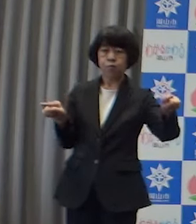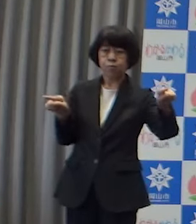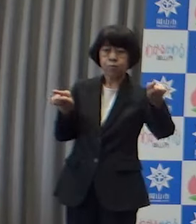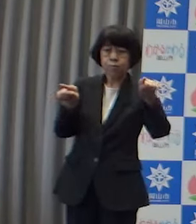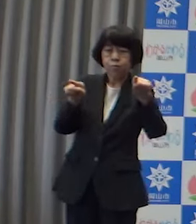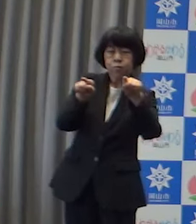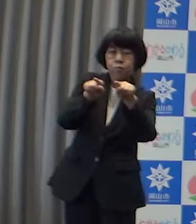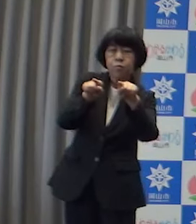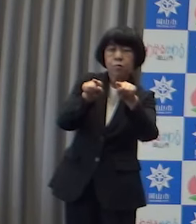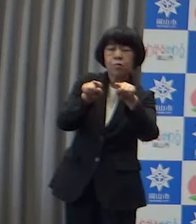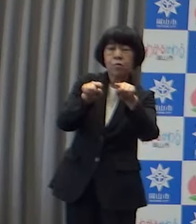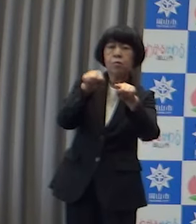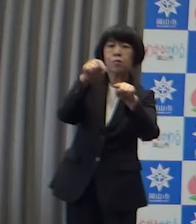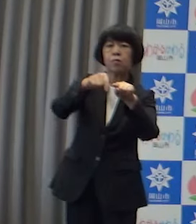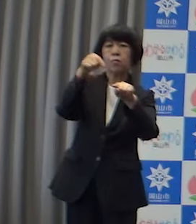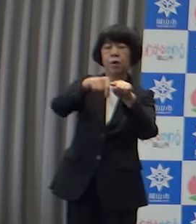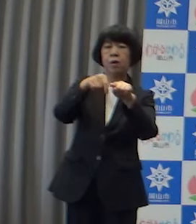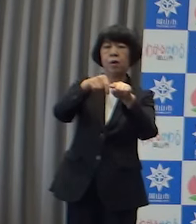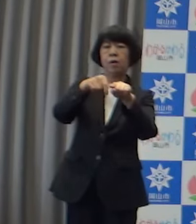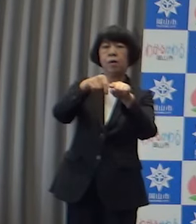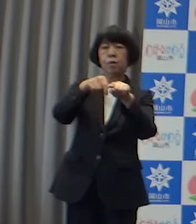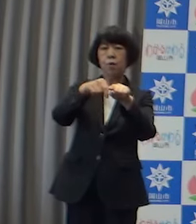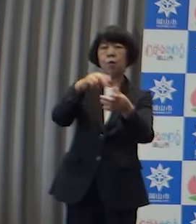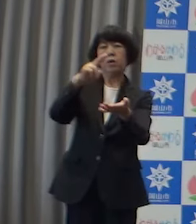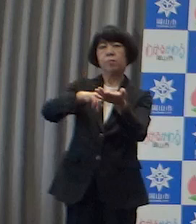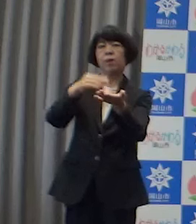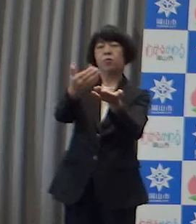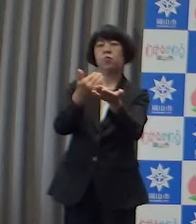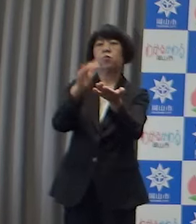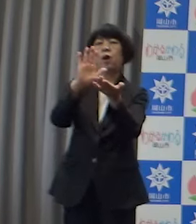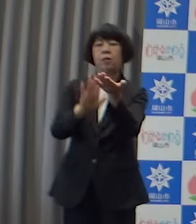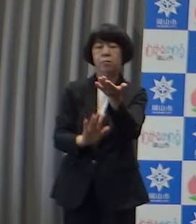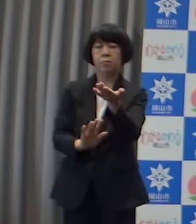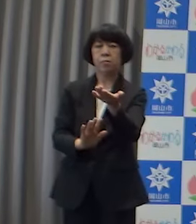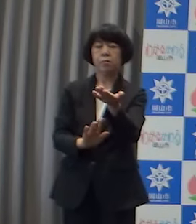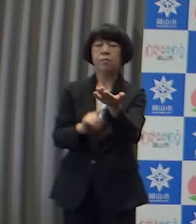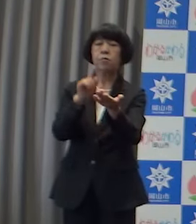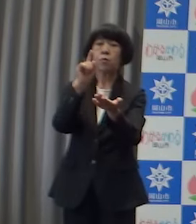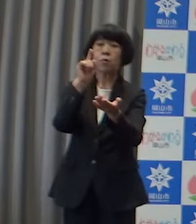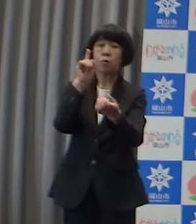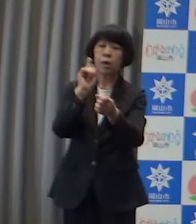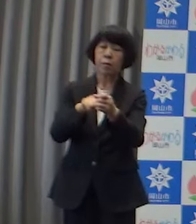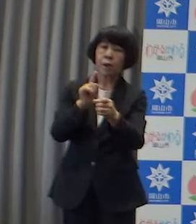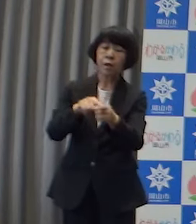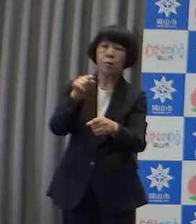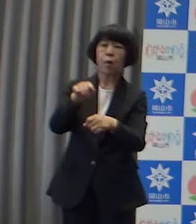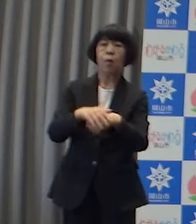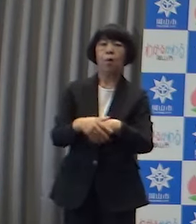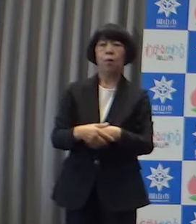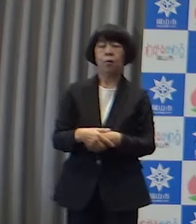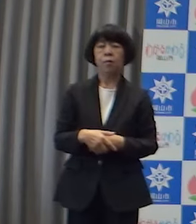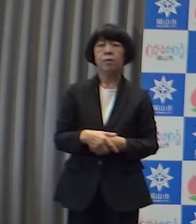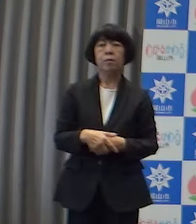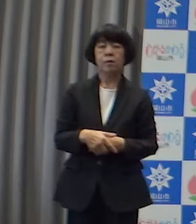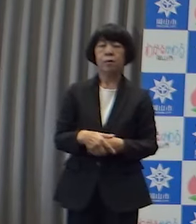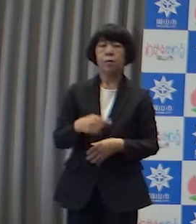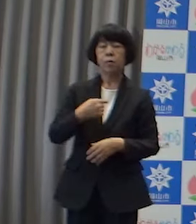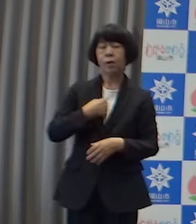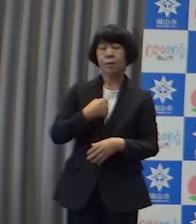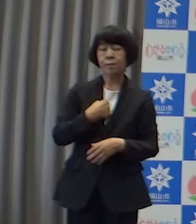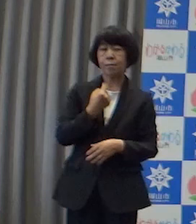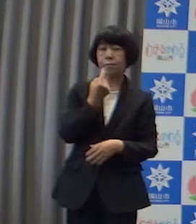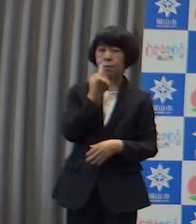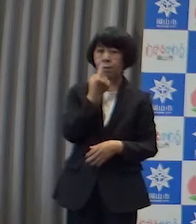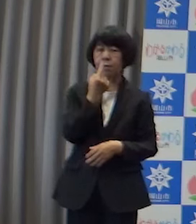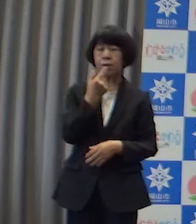はならないと思っております。そういう意味で私としては